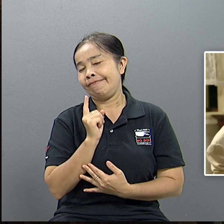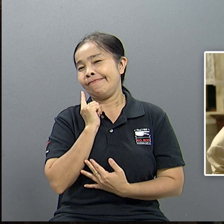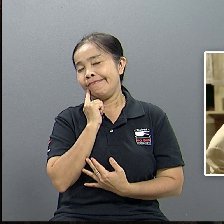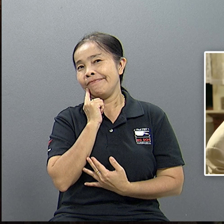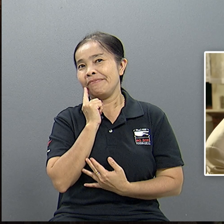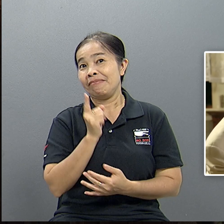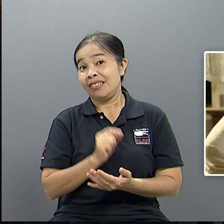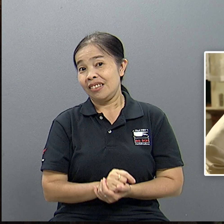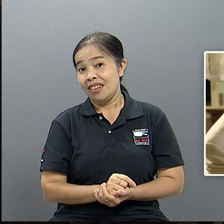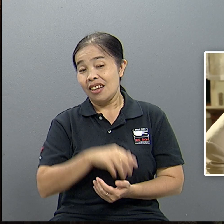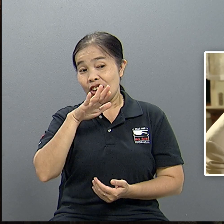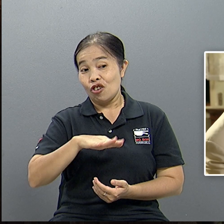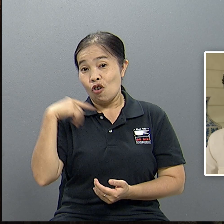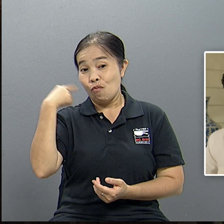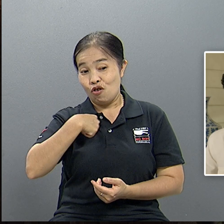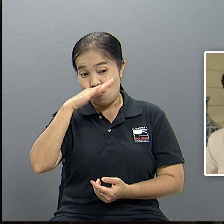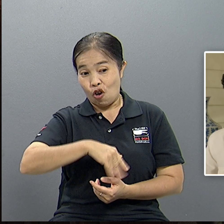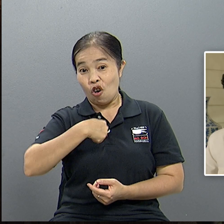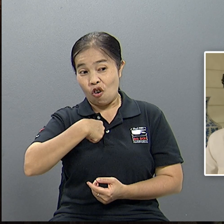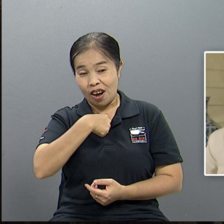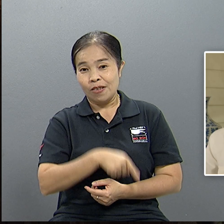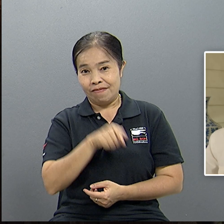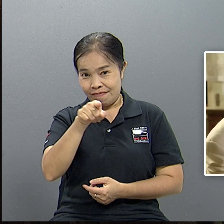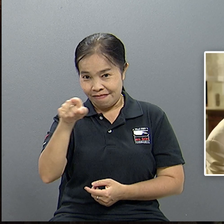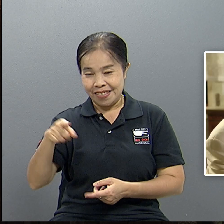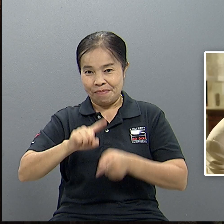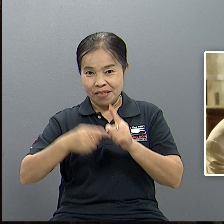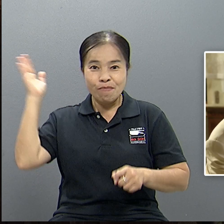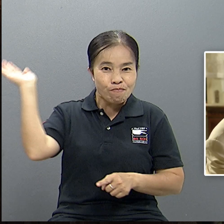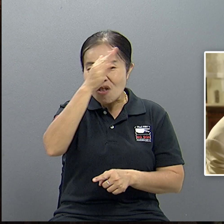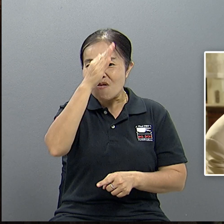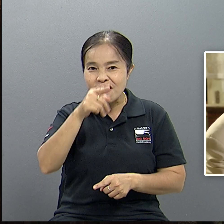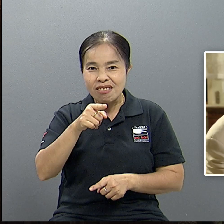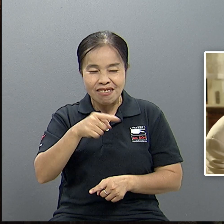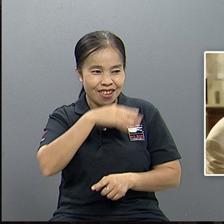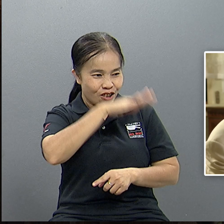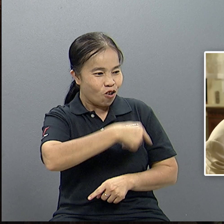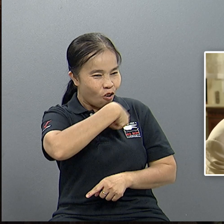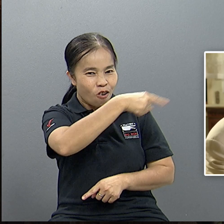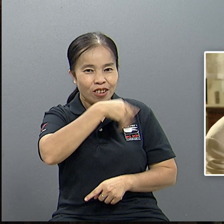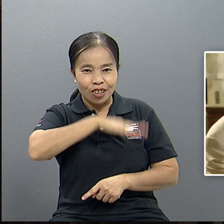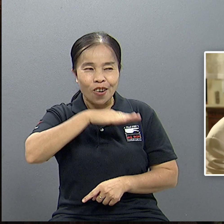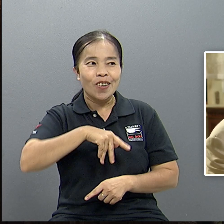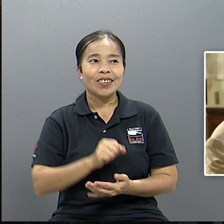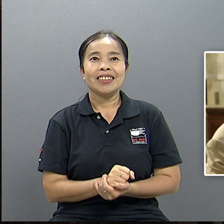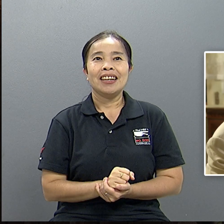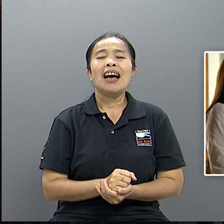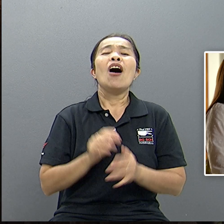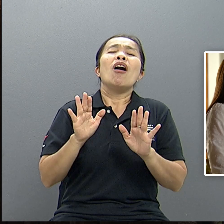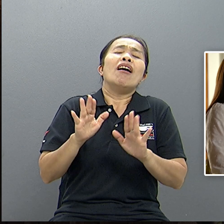นั่นน้องสาวผมนะพวกคุณเนี่ยเดี๋ยวก็บ้องเลย กลัวแล้วขอรับพี่ก้า